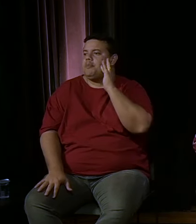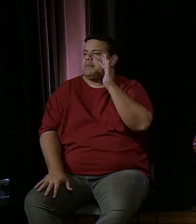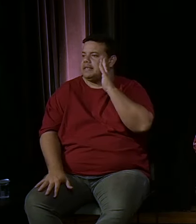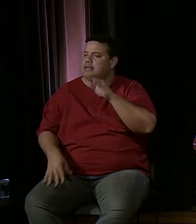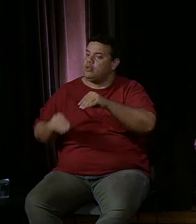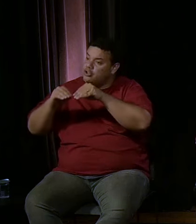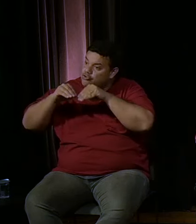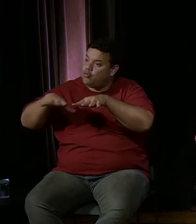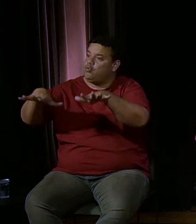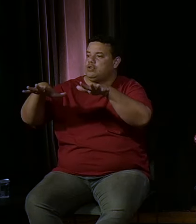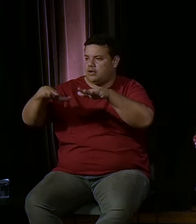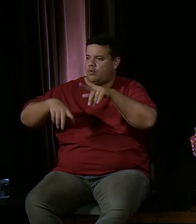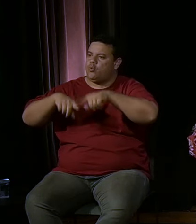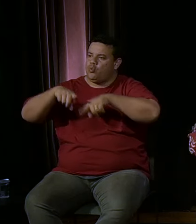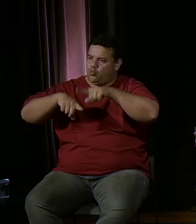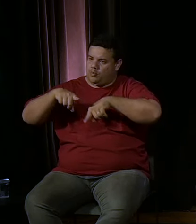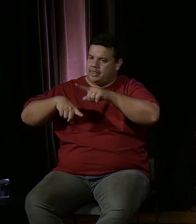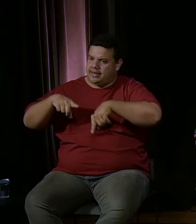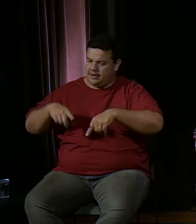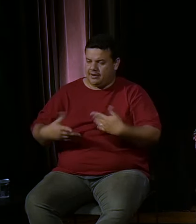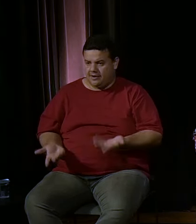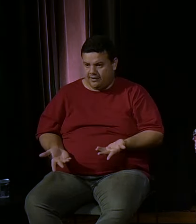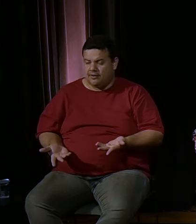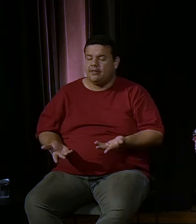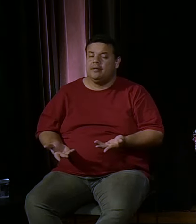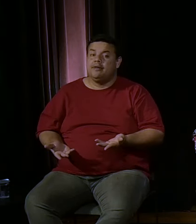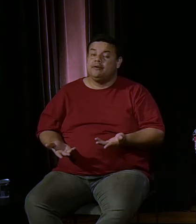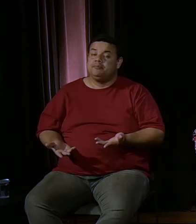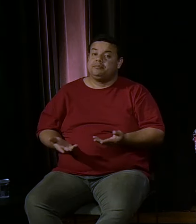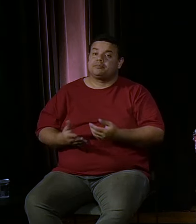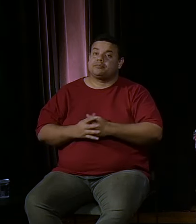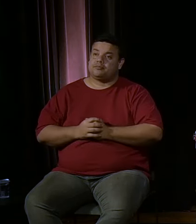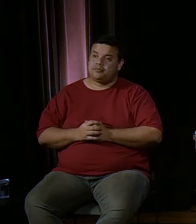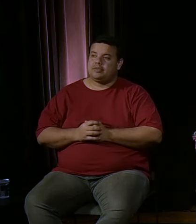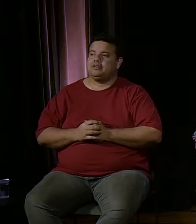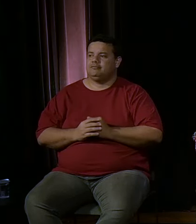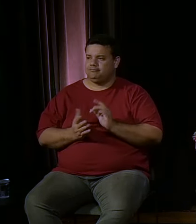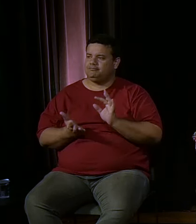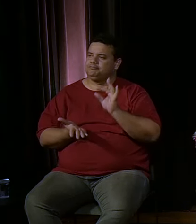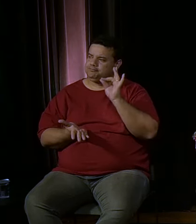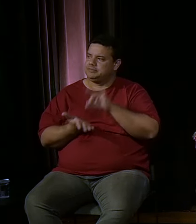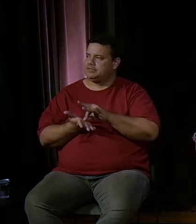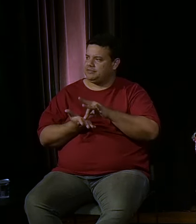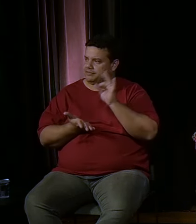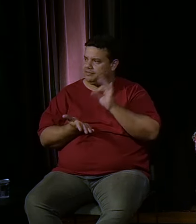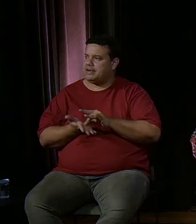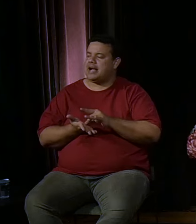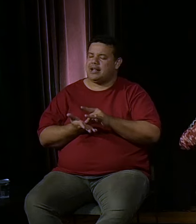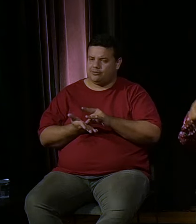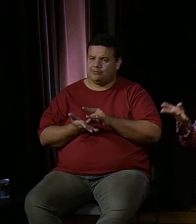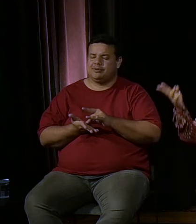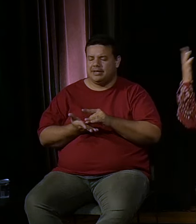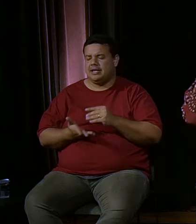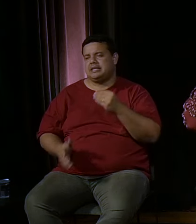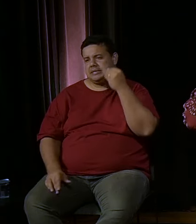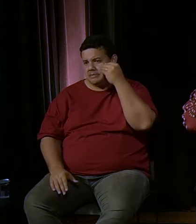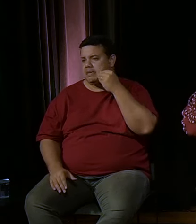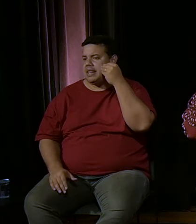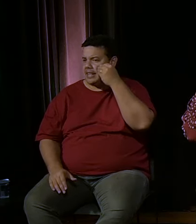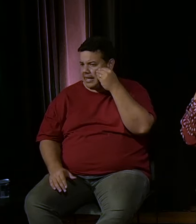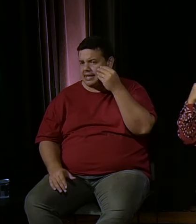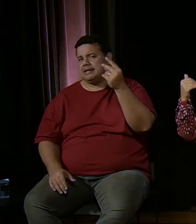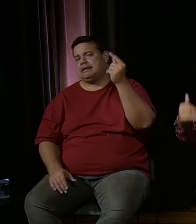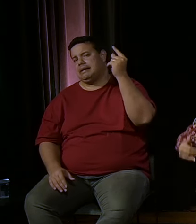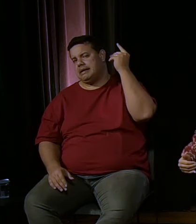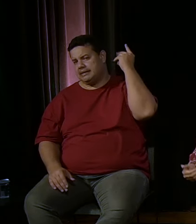difusão do acervo. E, de fato, essa experiência, tanto lá atrás,